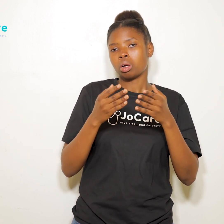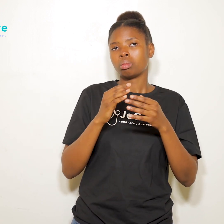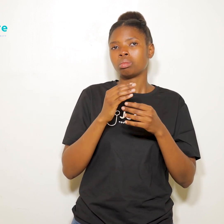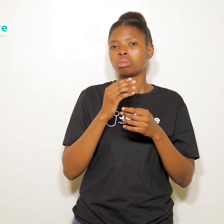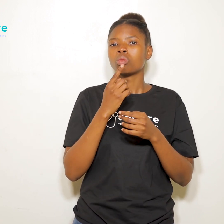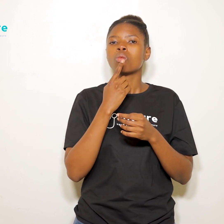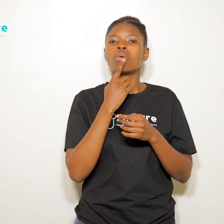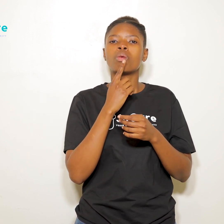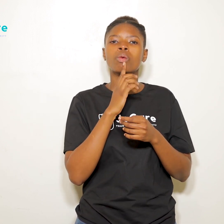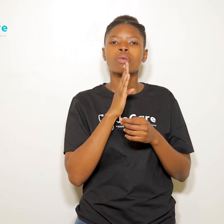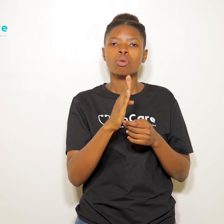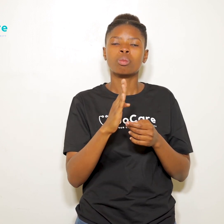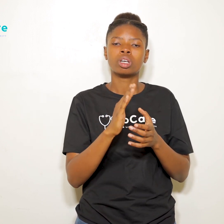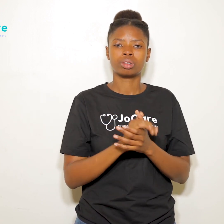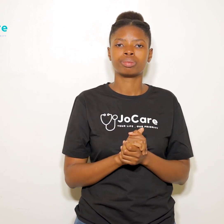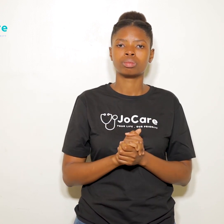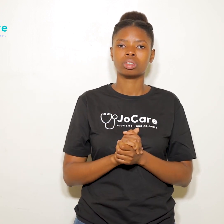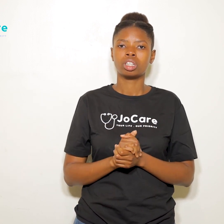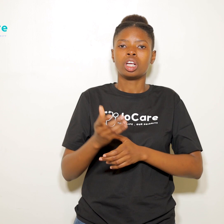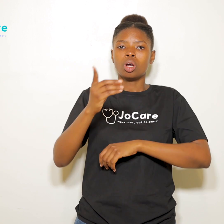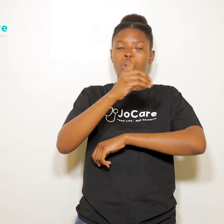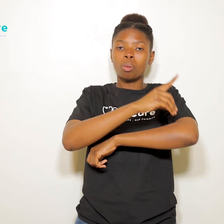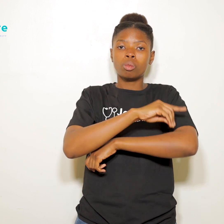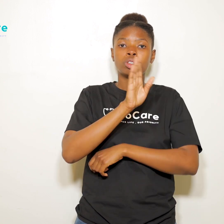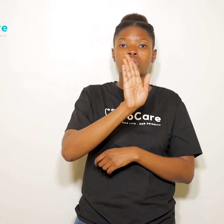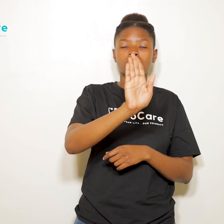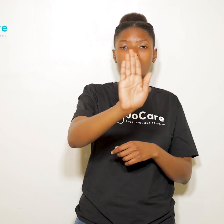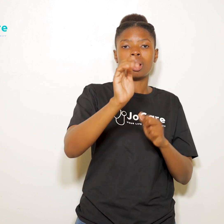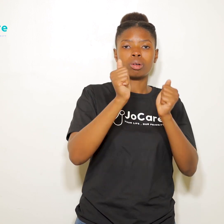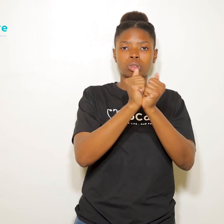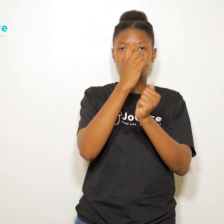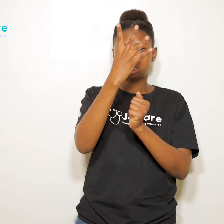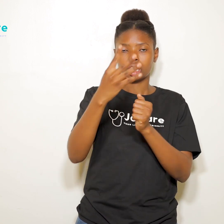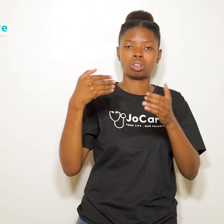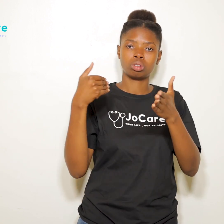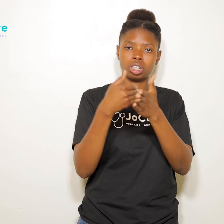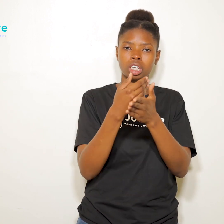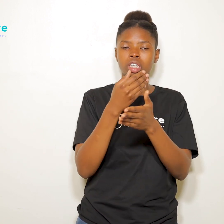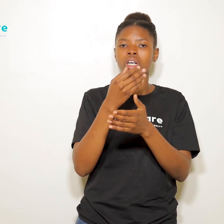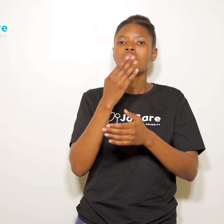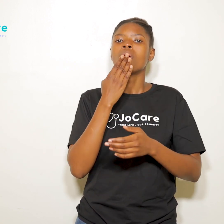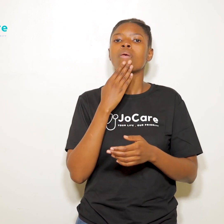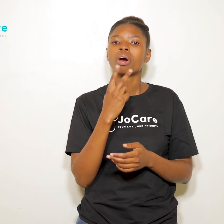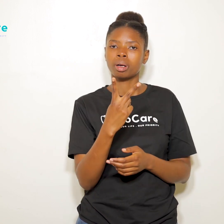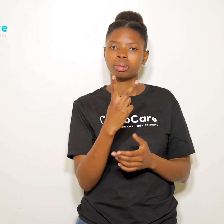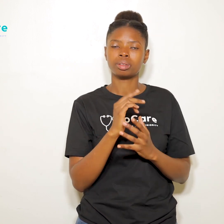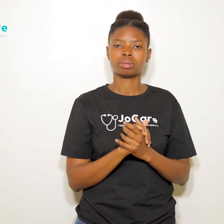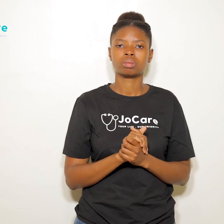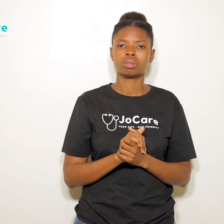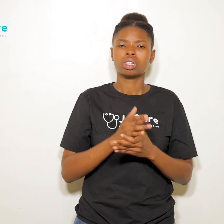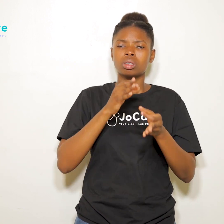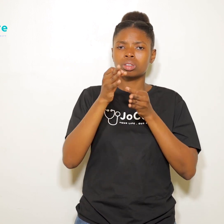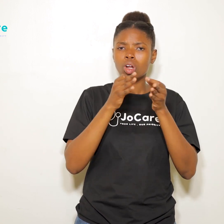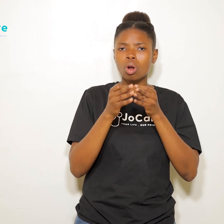cyumweru, umunsi wawe wa 14 uzagera ku wa 2, ni ukuvuga ngo za ntangangabo zinjiye ku